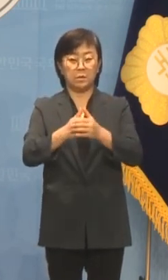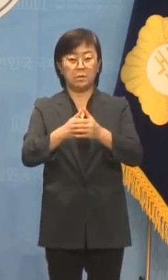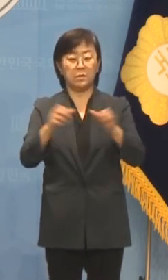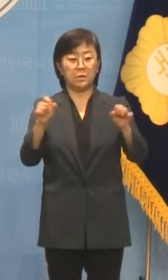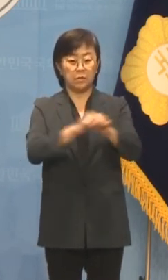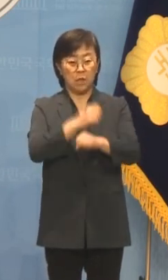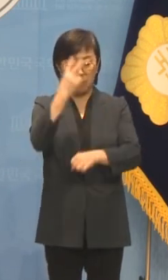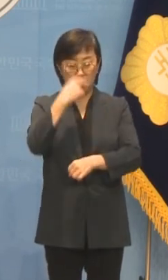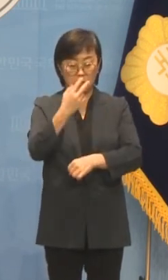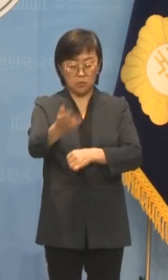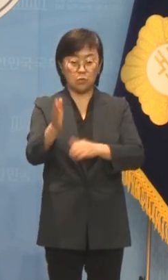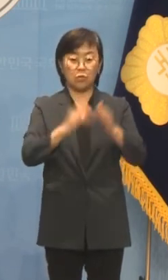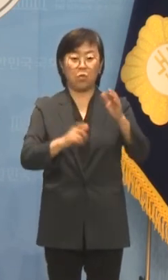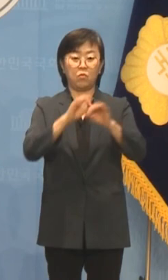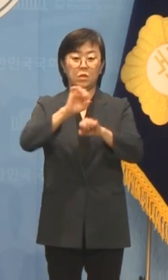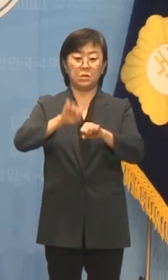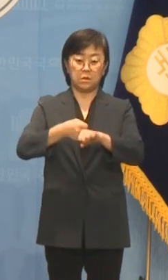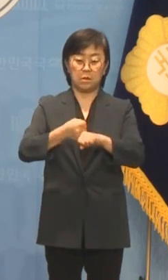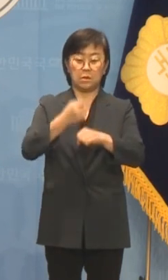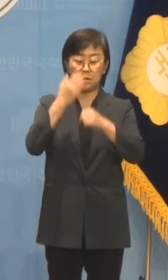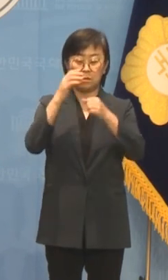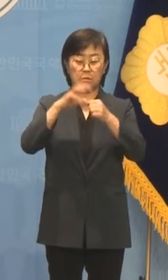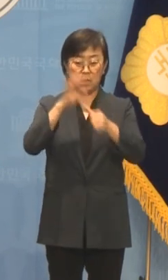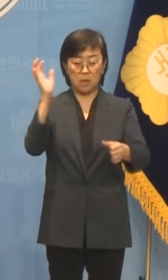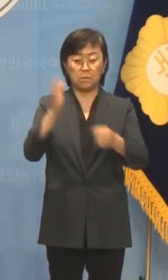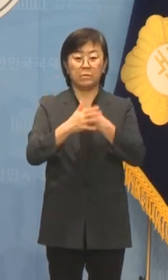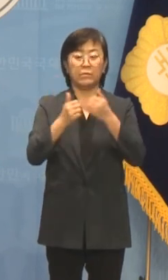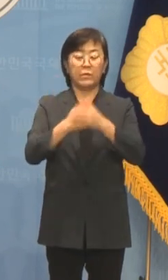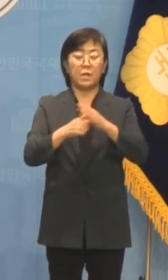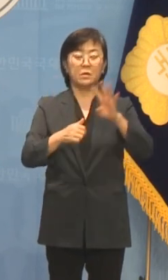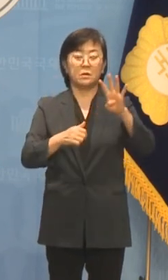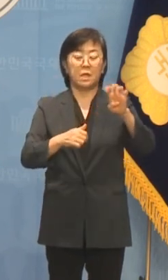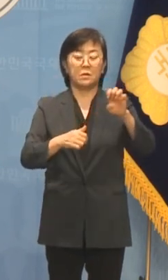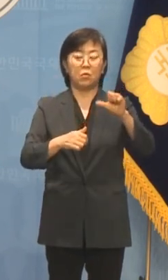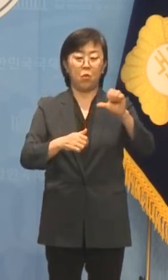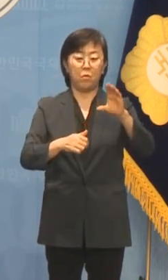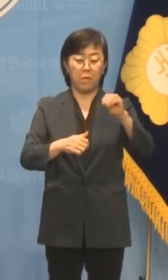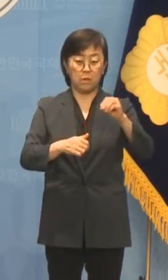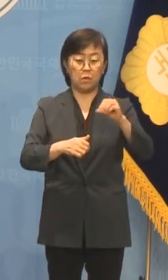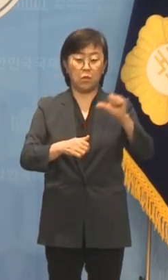조치와 공무원 징계 사면 등을 총 45만